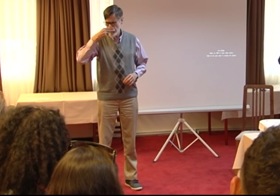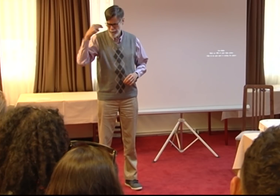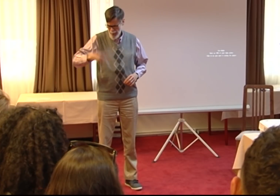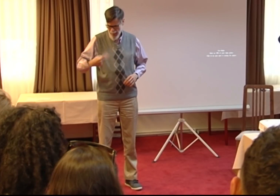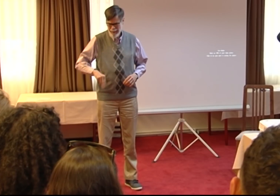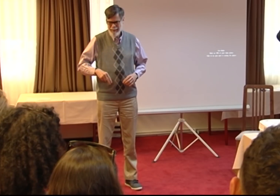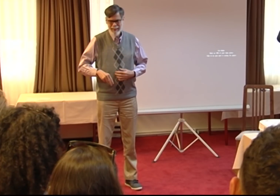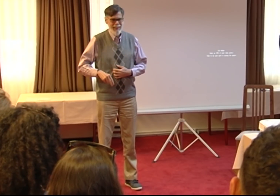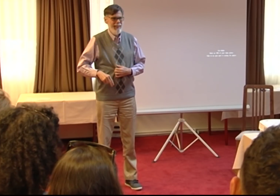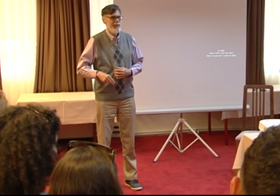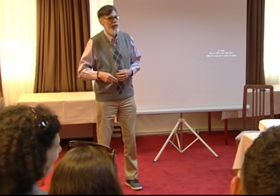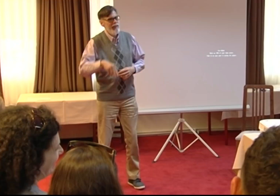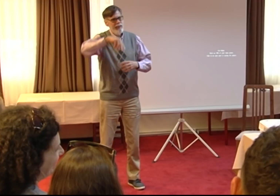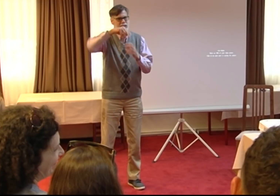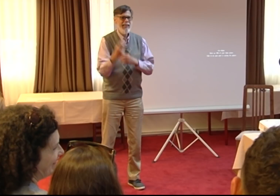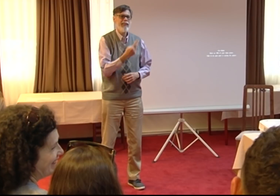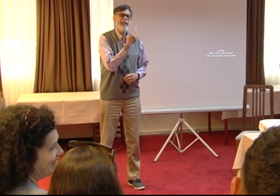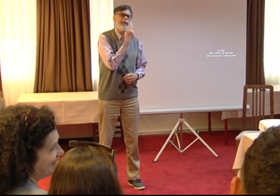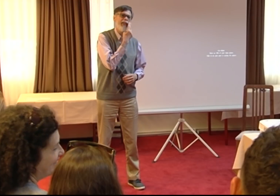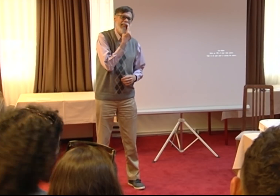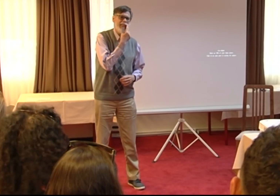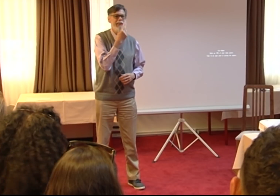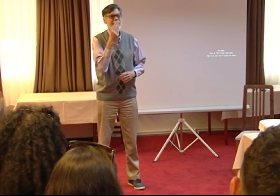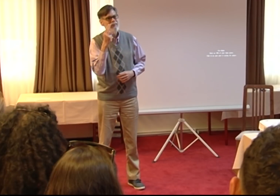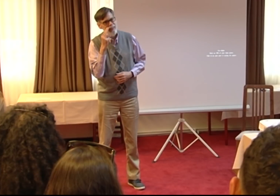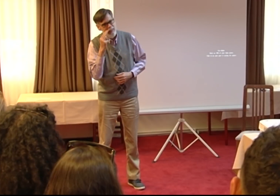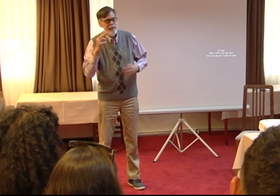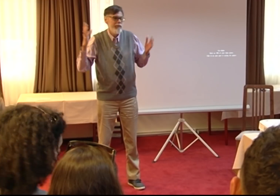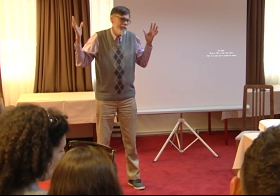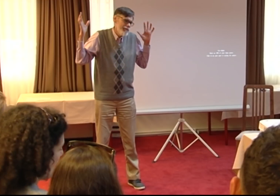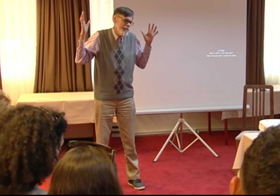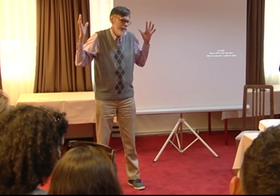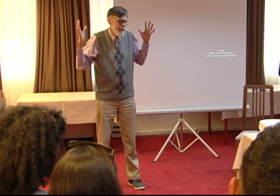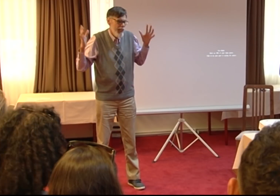nose. So they changed it to this.